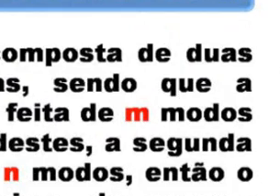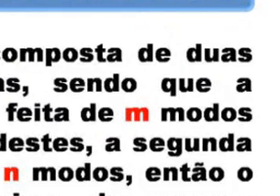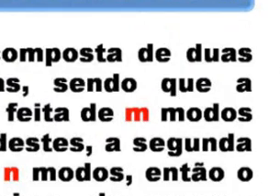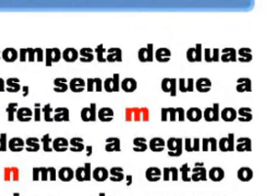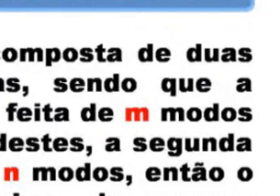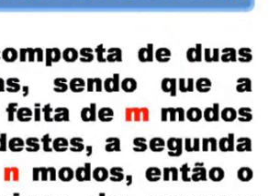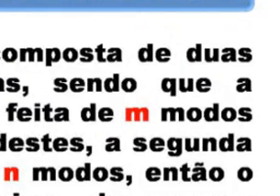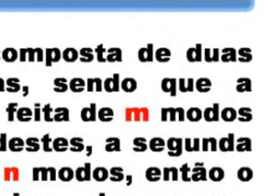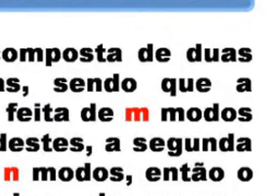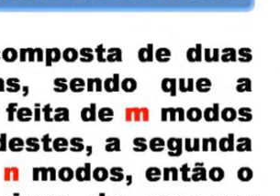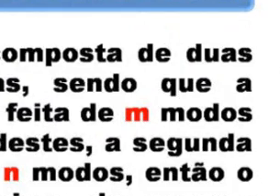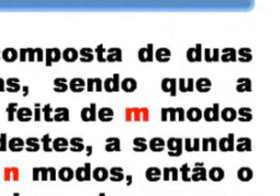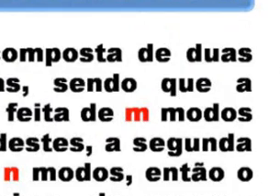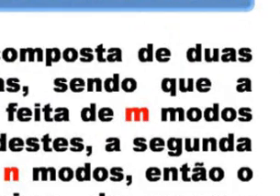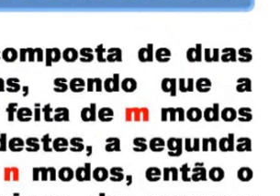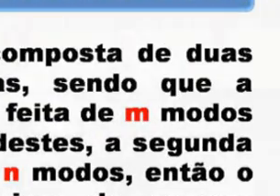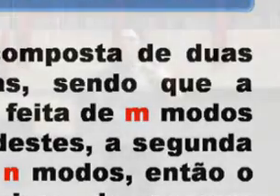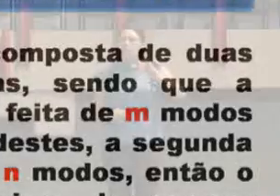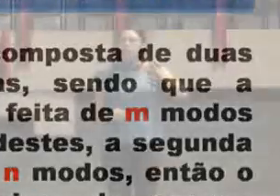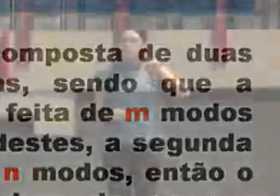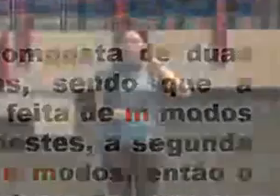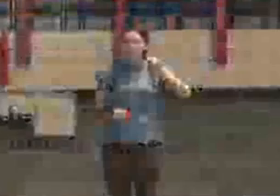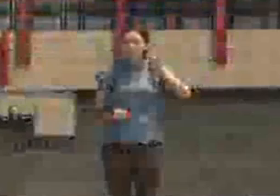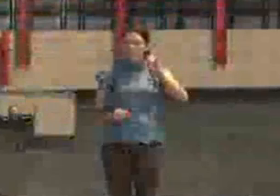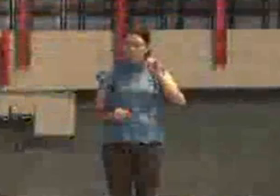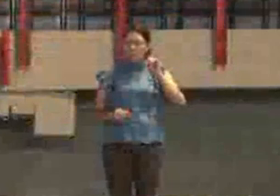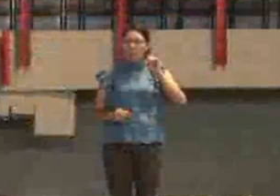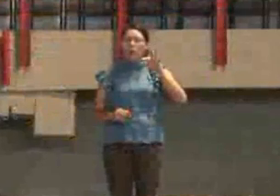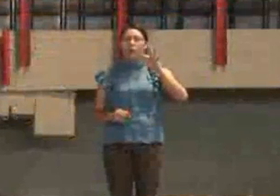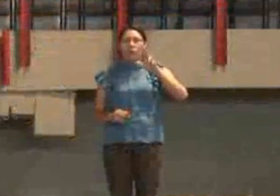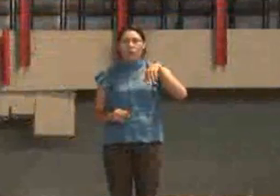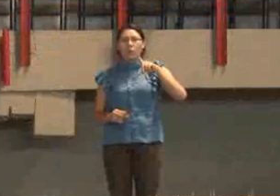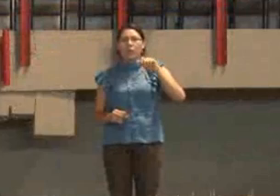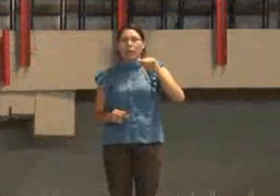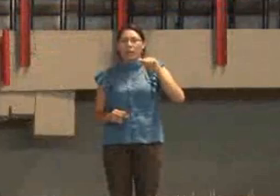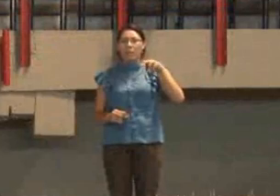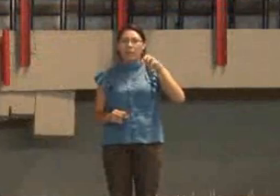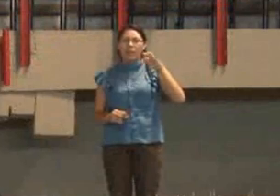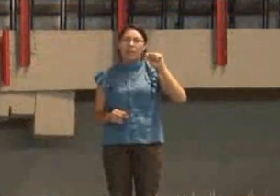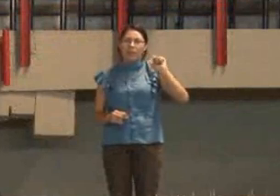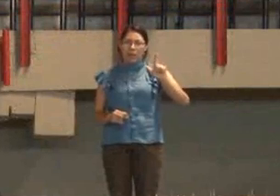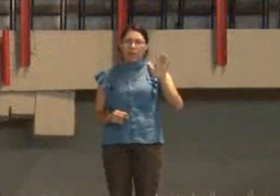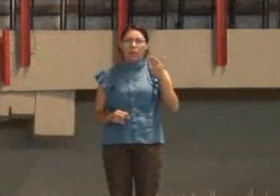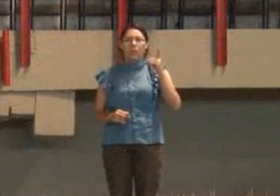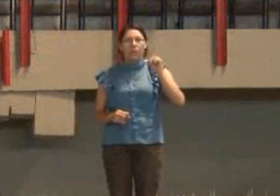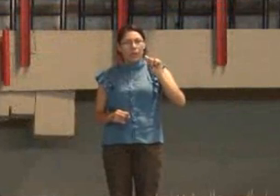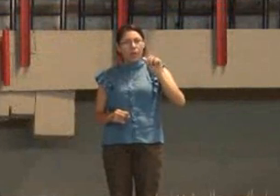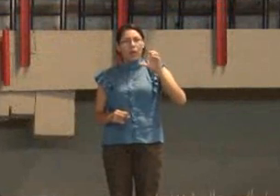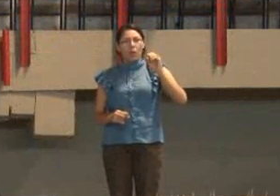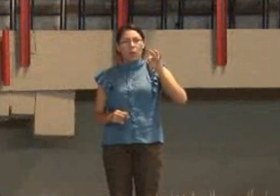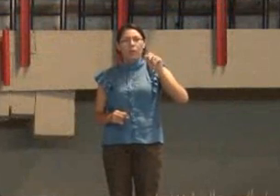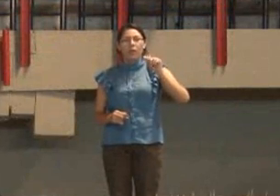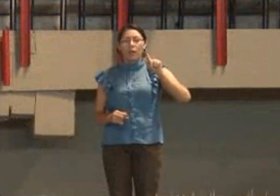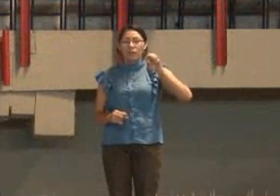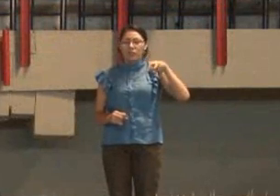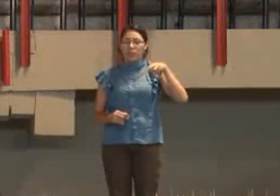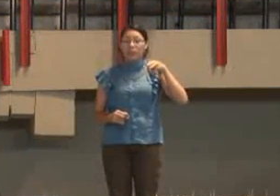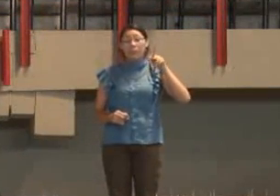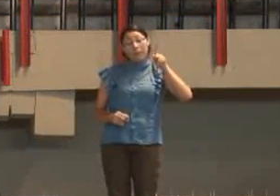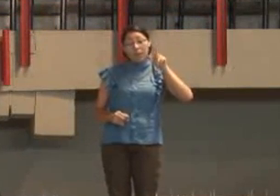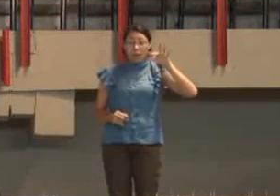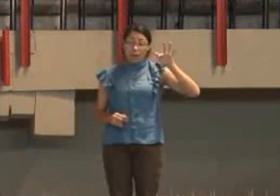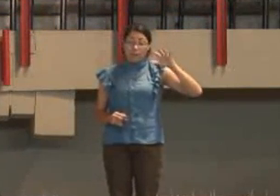fundamental da contagem? Ou simplesmente pode aparecer nos livros somente a sigla, PFC, Princípio Fundamental da Contagem. O que é